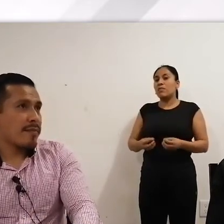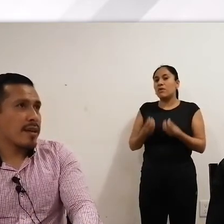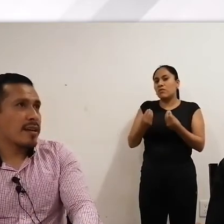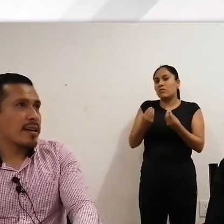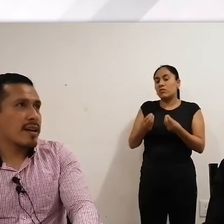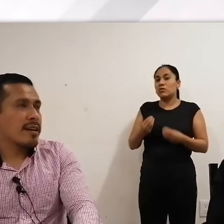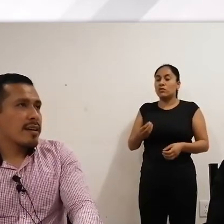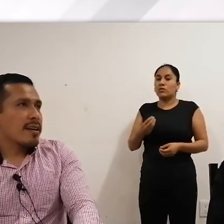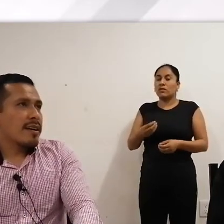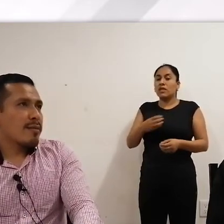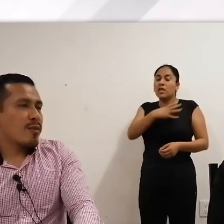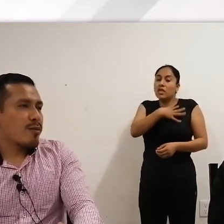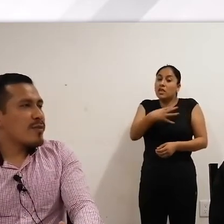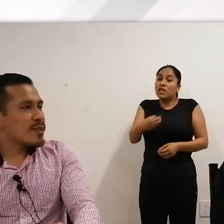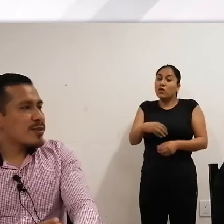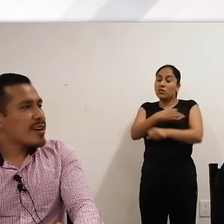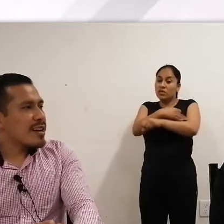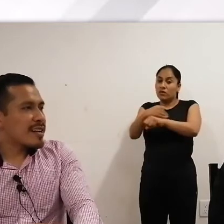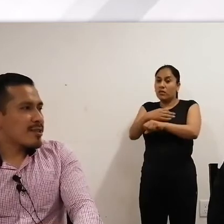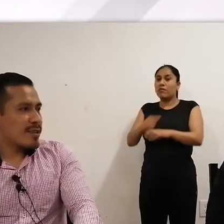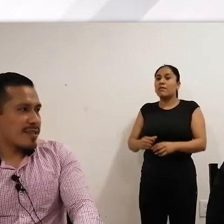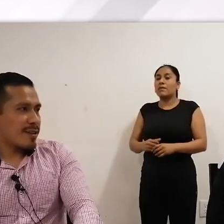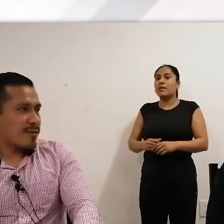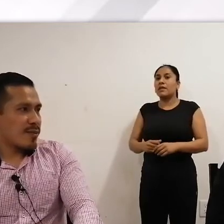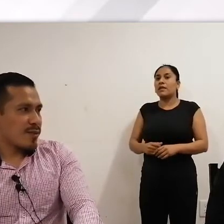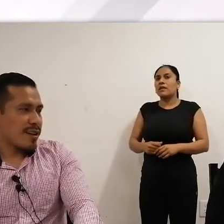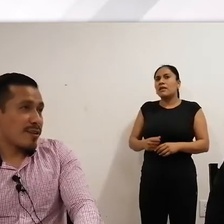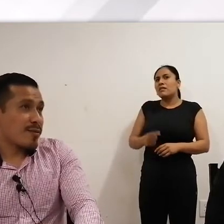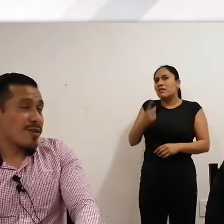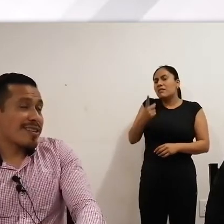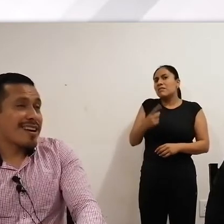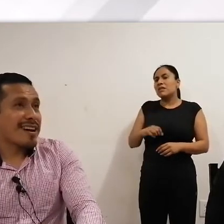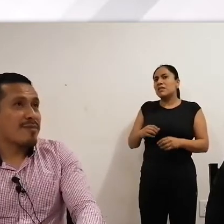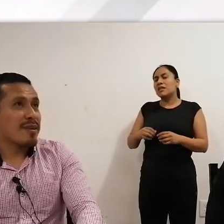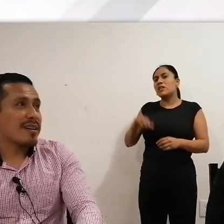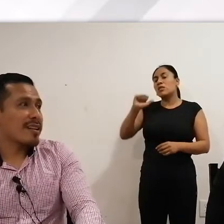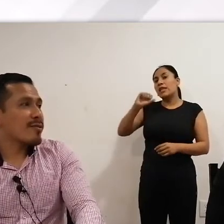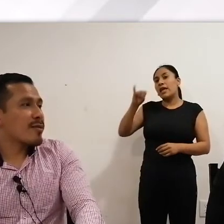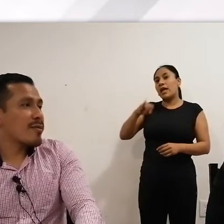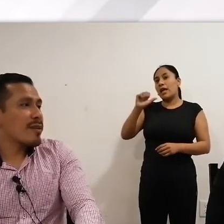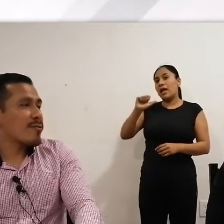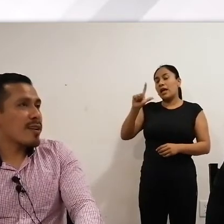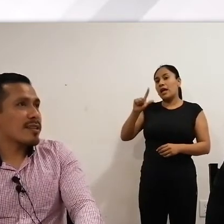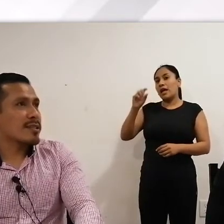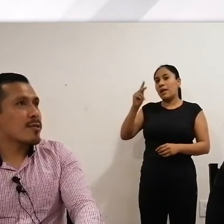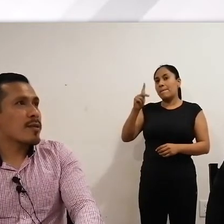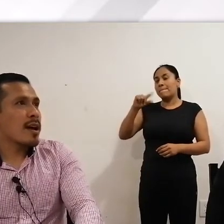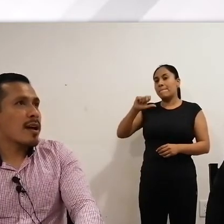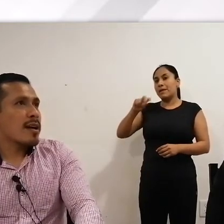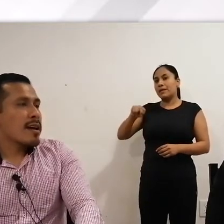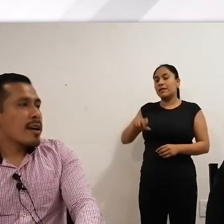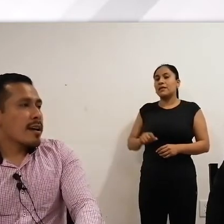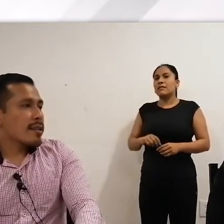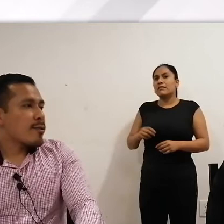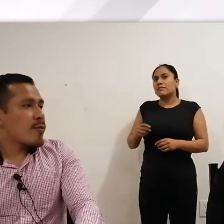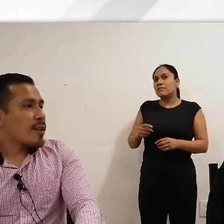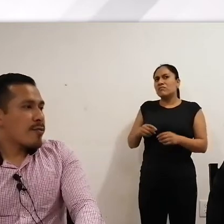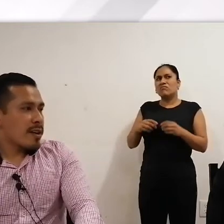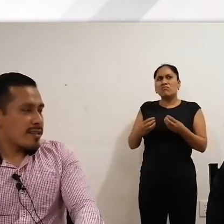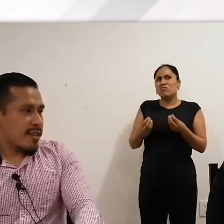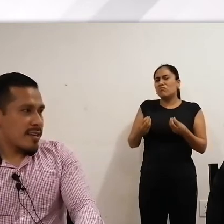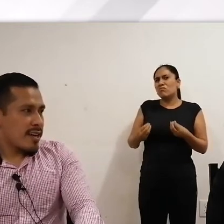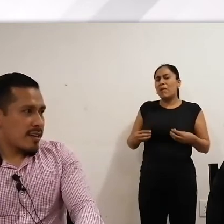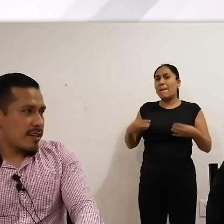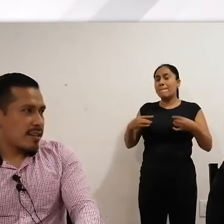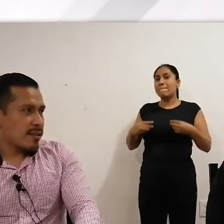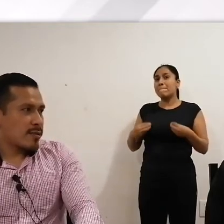la familia. Vuelvo a mencionar el caso de este alumno de la comunidad de Jalpan, en donde vive en una zona donde no